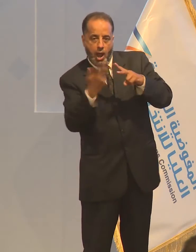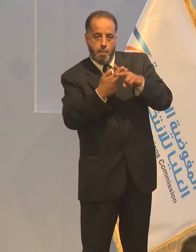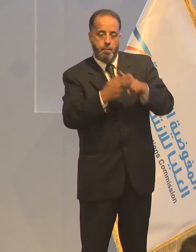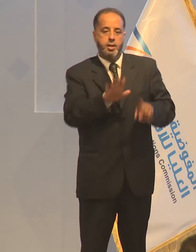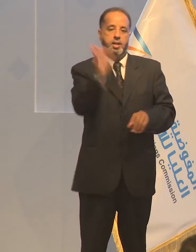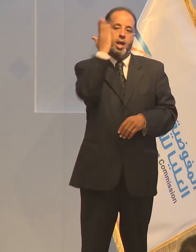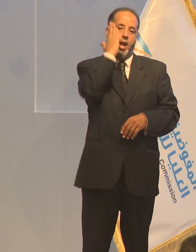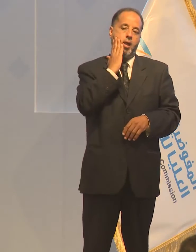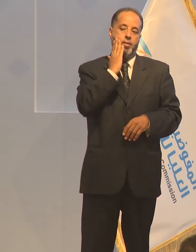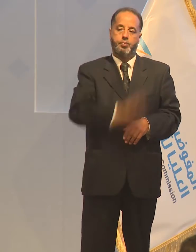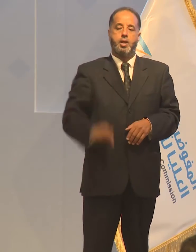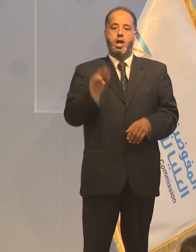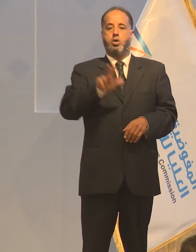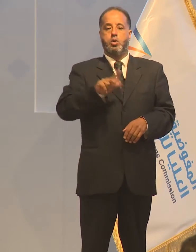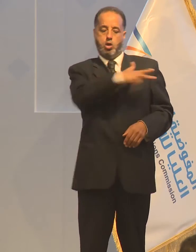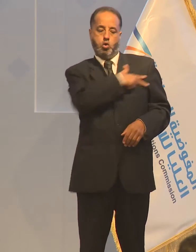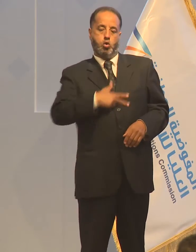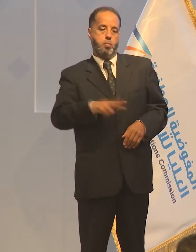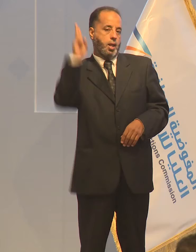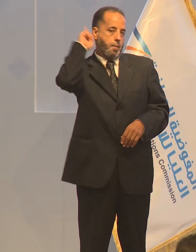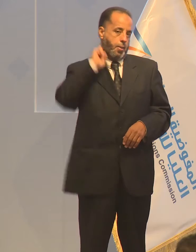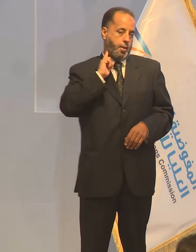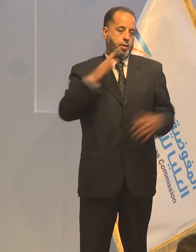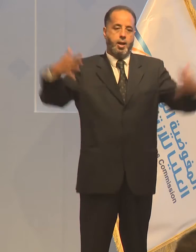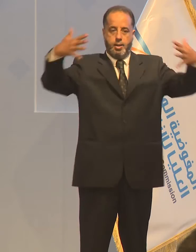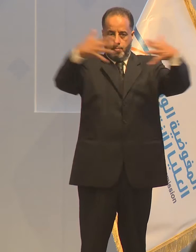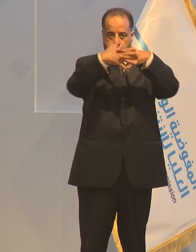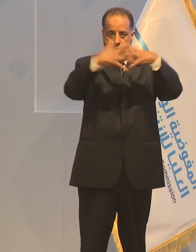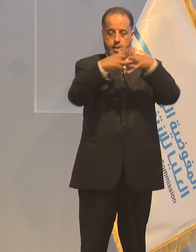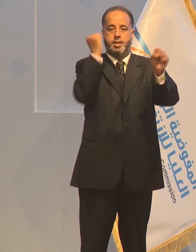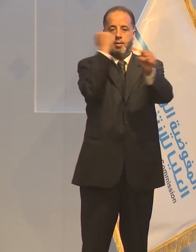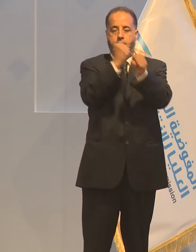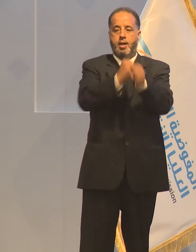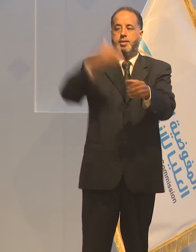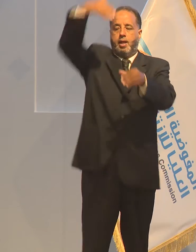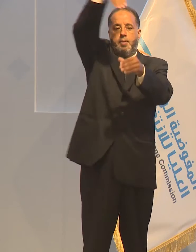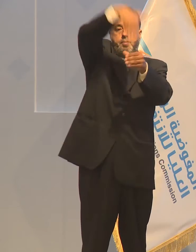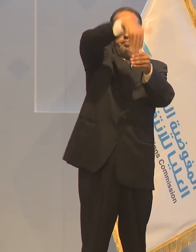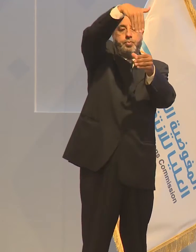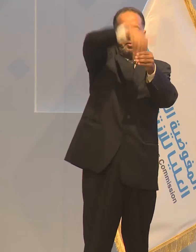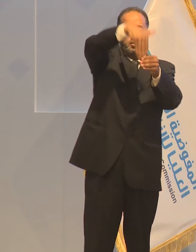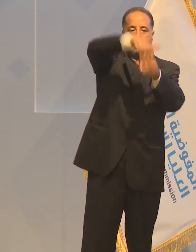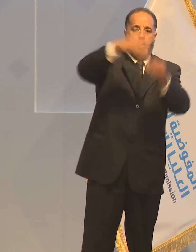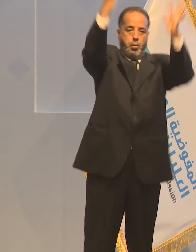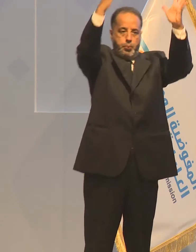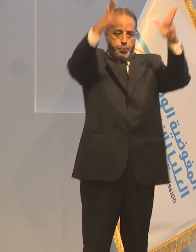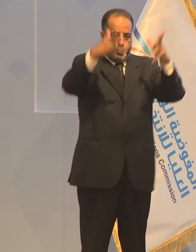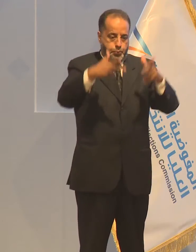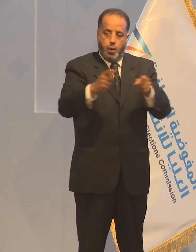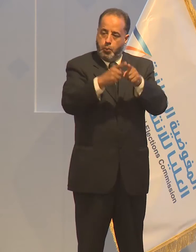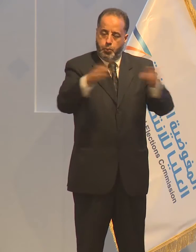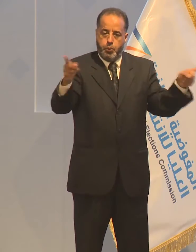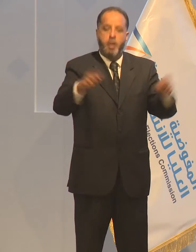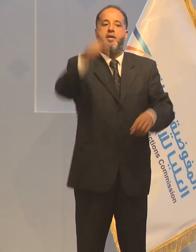الوطني اتجاه الدولة الليبية واتجاه مشاركته في العملية الانتخابية. هذه الأرقام تدل على